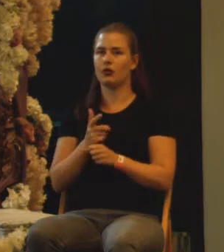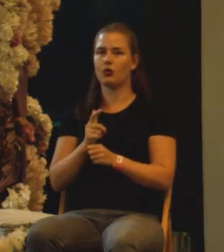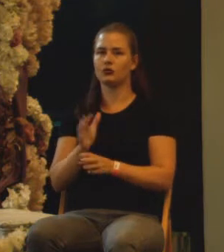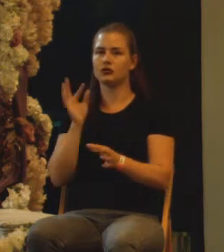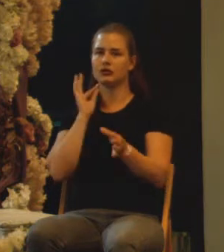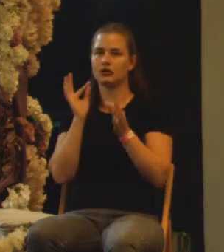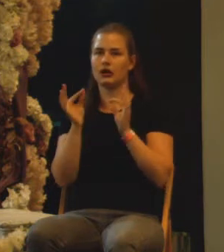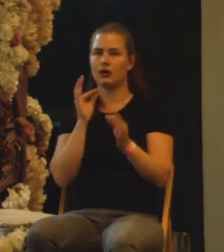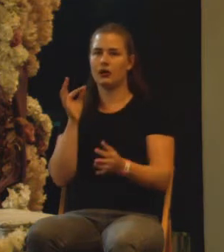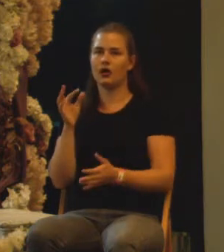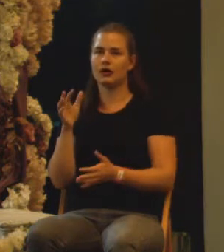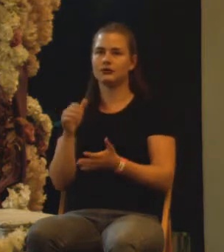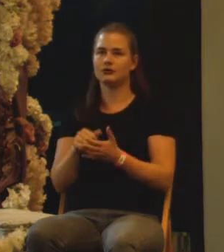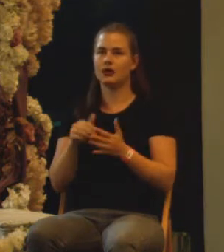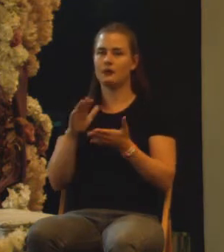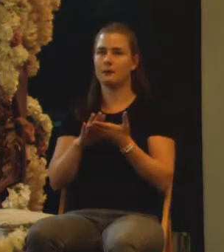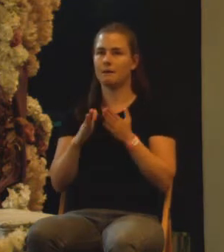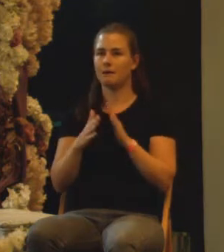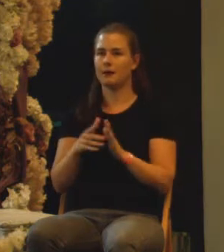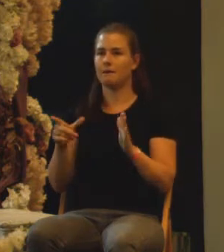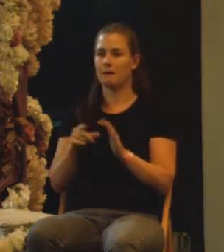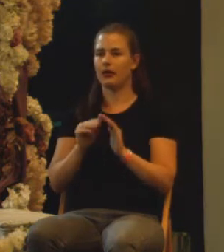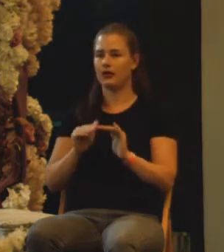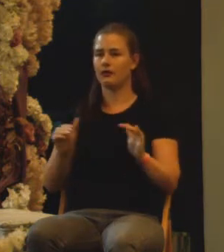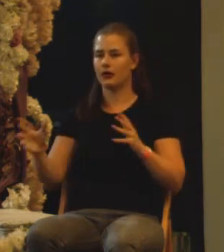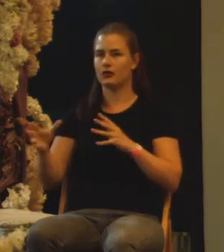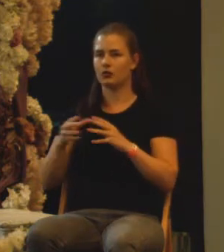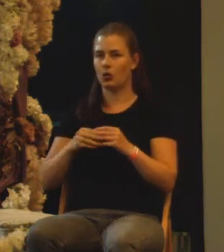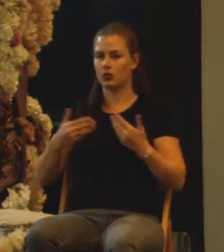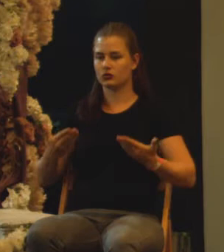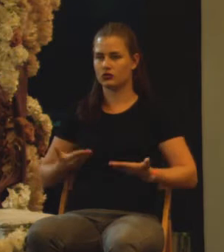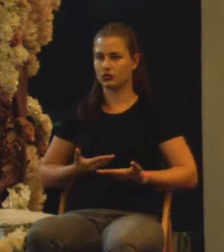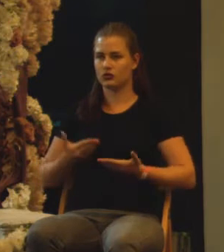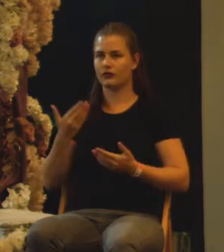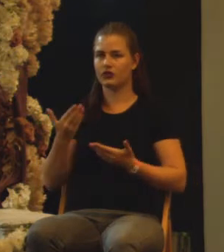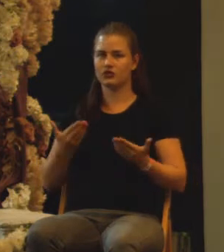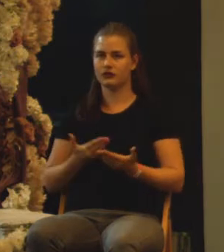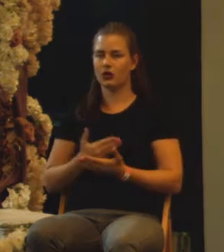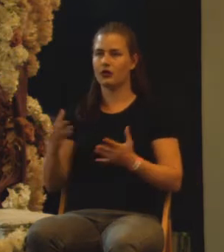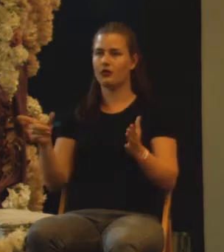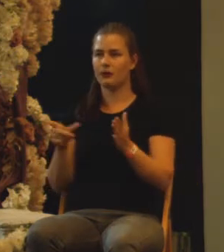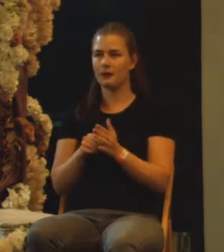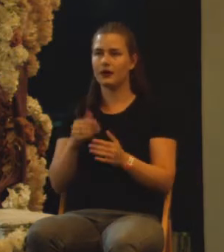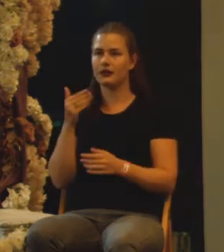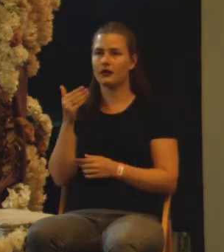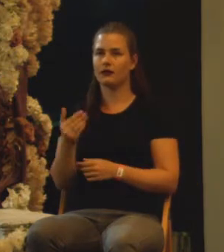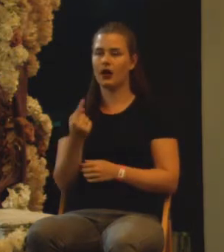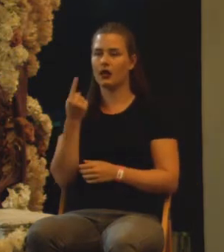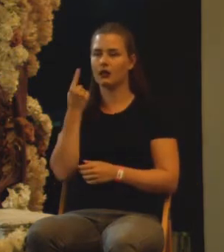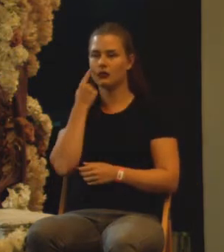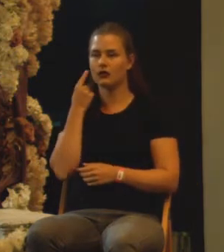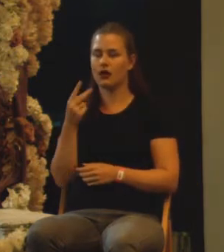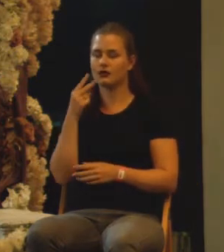рекомендую занять позицию с детьми сожителей. Вы живете вместе, вы одним